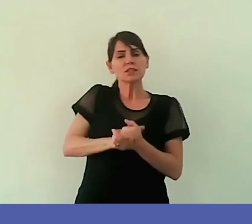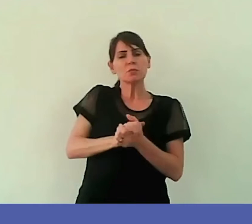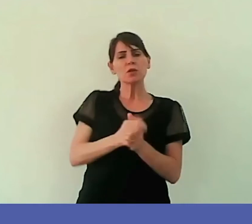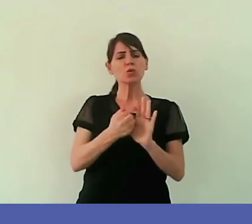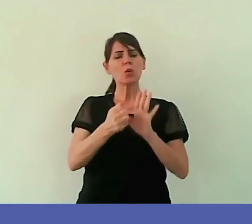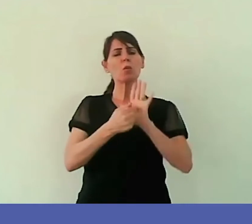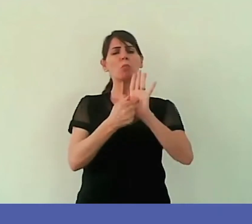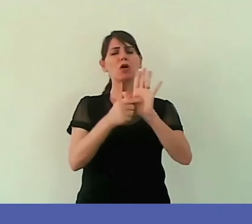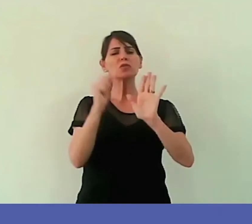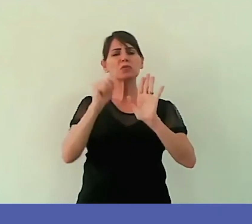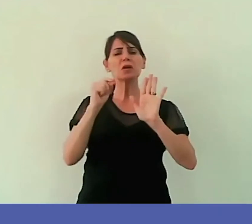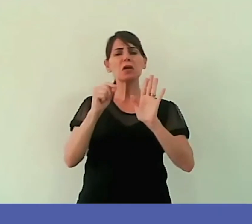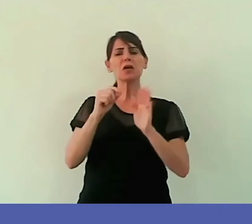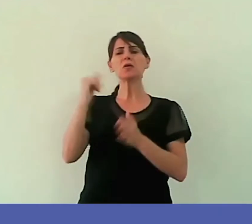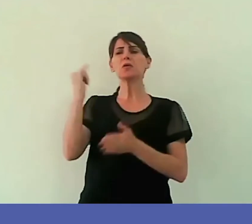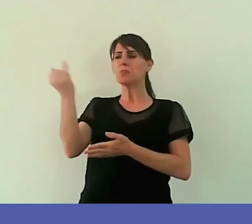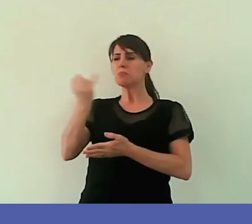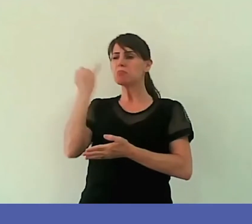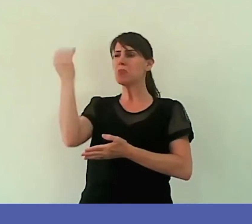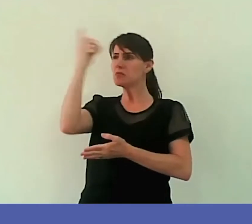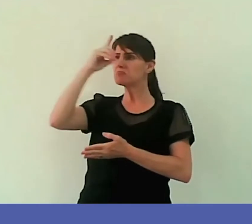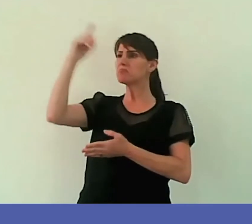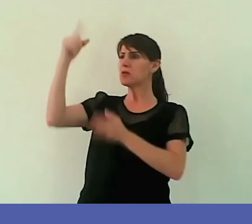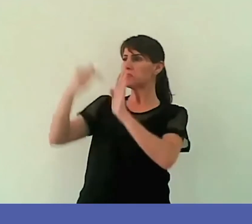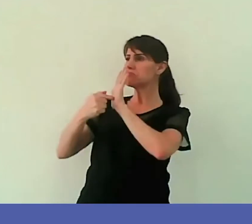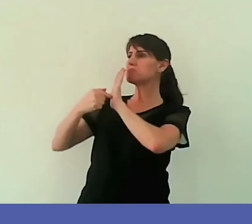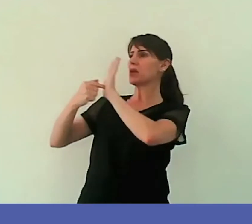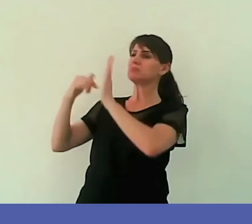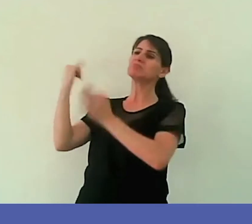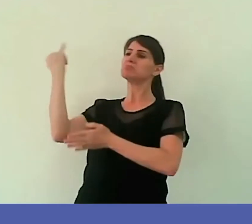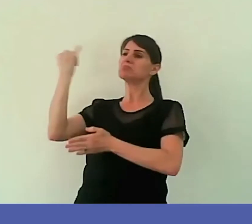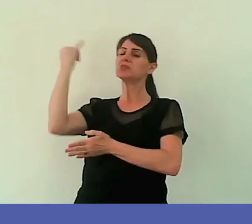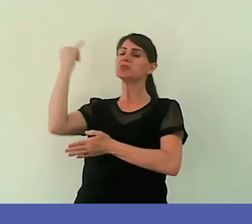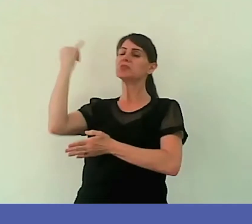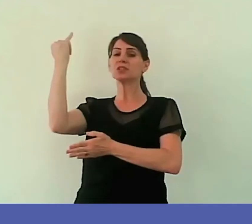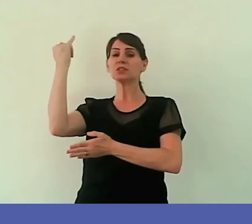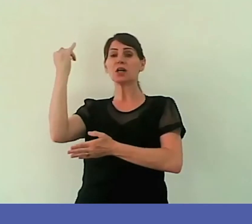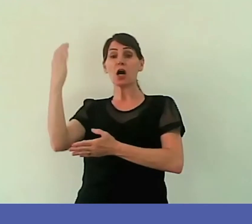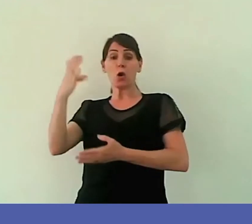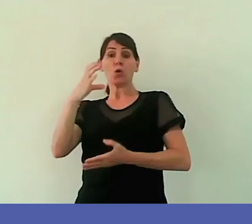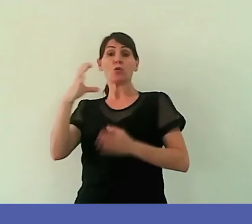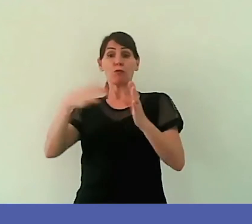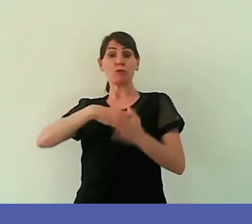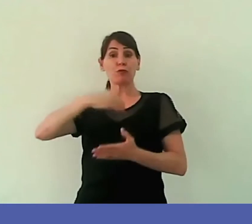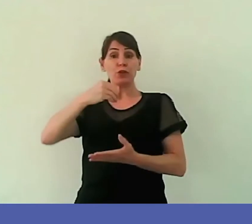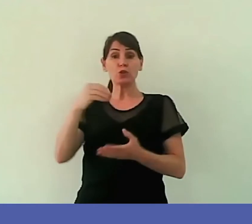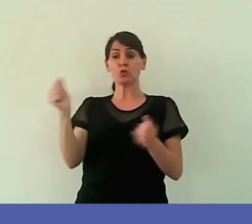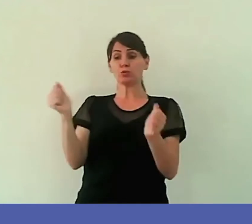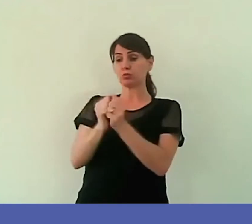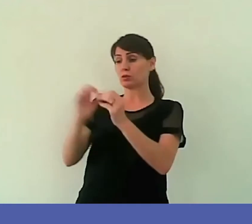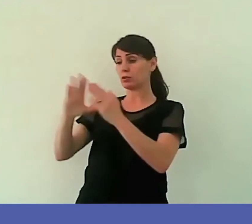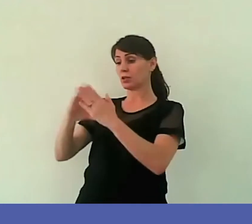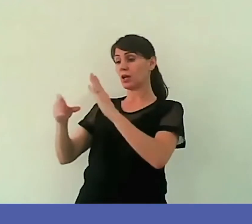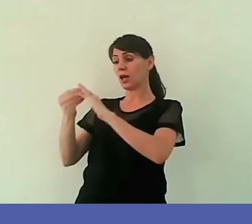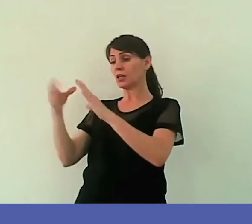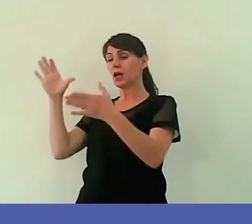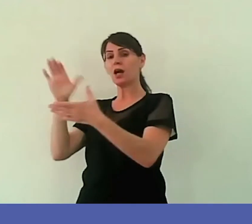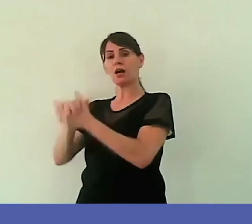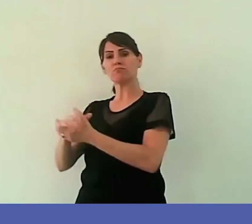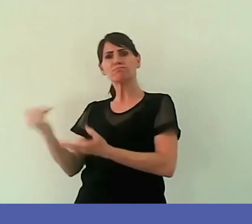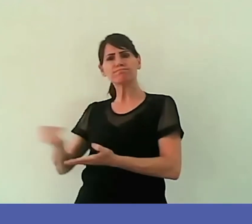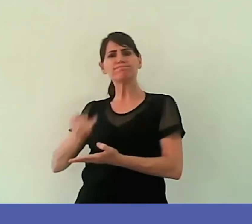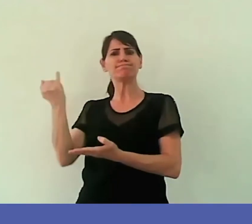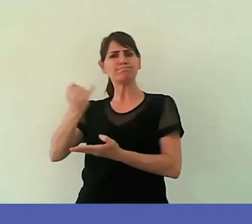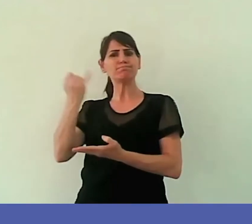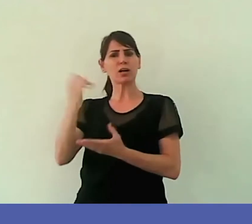Deus a importância do casamento do seu filho com a igreja. Vocês entenderam? Aí Paulo fala assim: